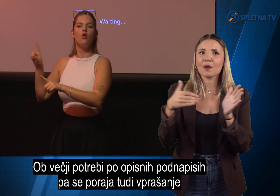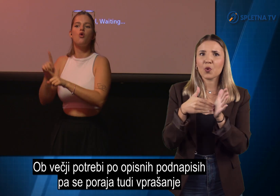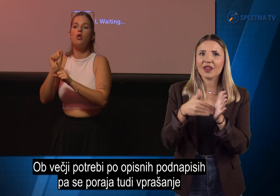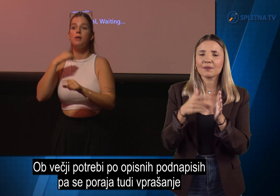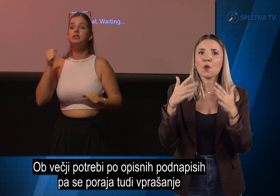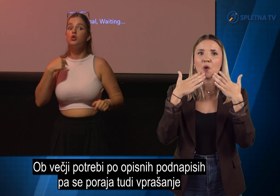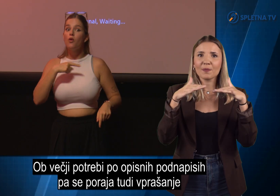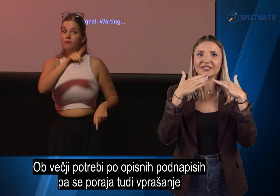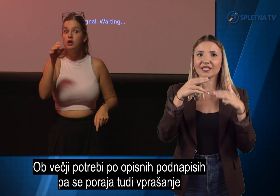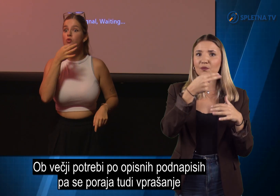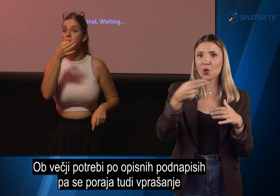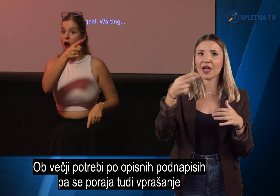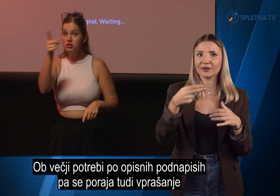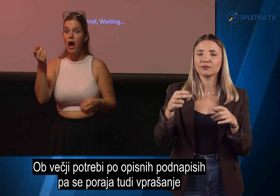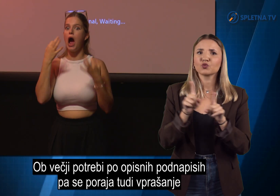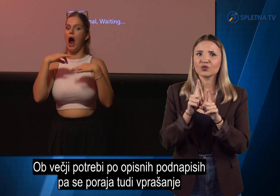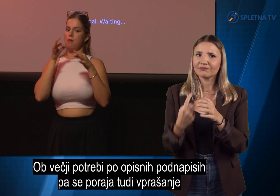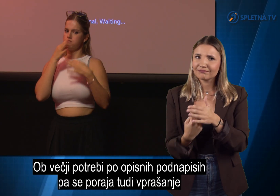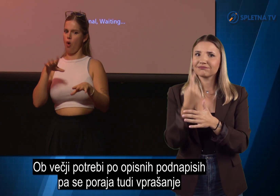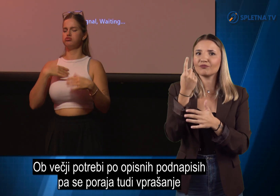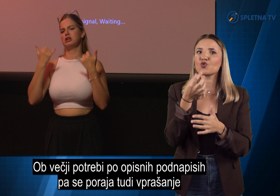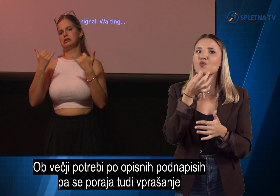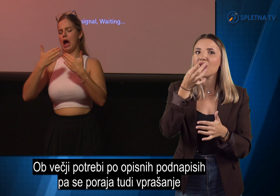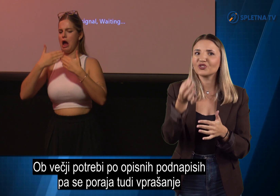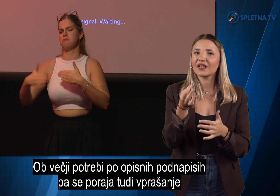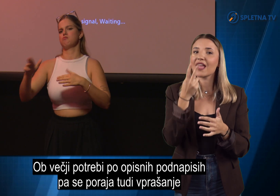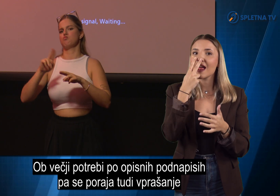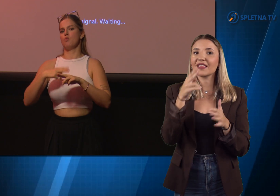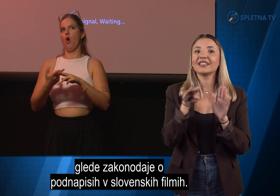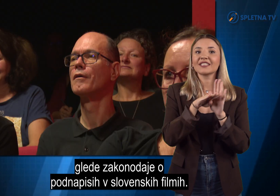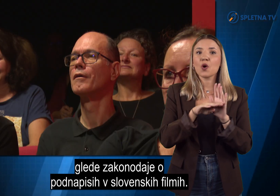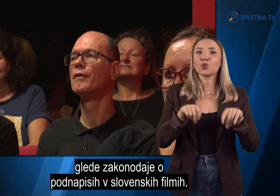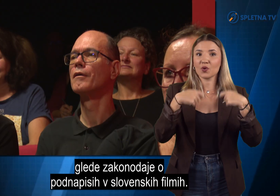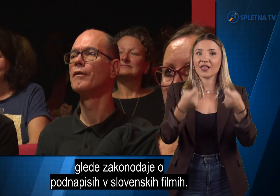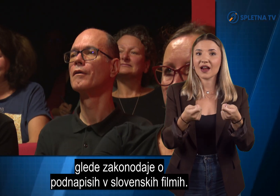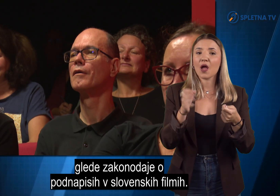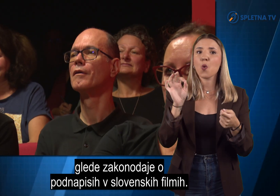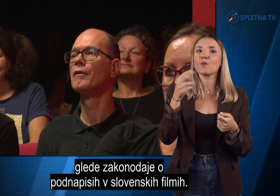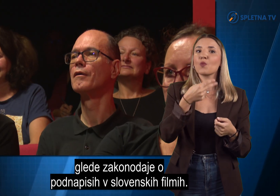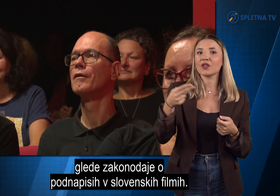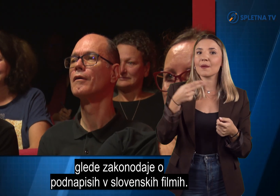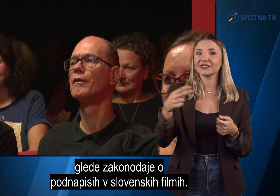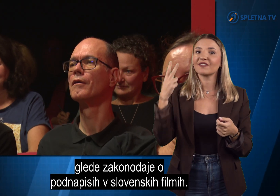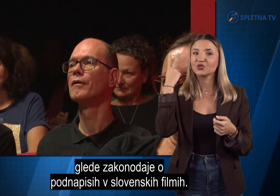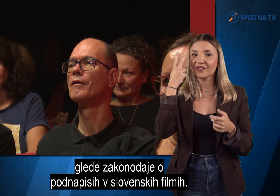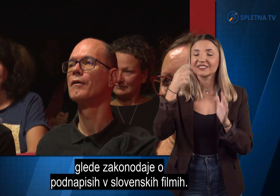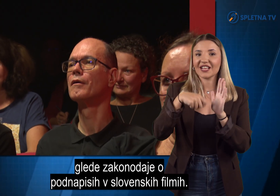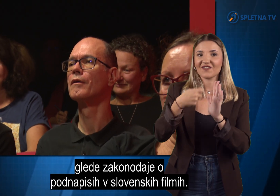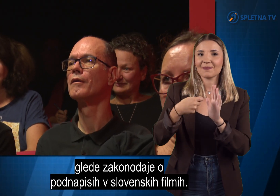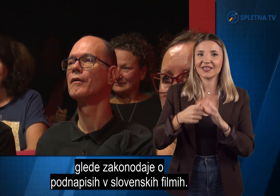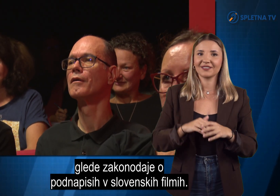Ob večji potrebi po opisnih podnapisih pa se poraja tudi vprašanje glede zakonodaje o podnapisih